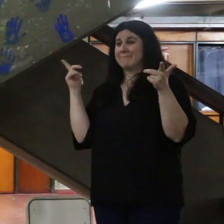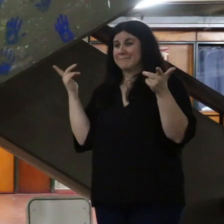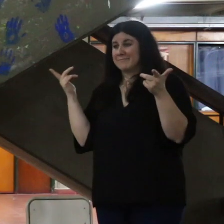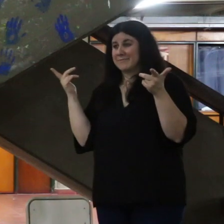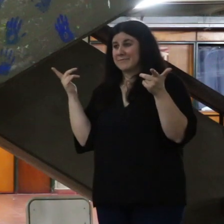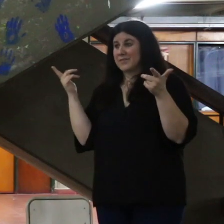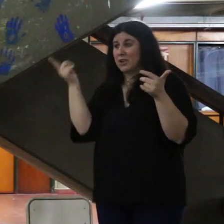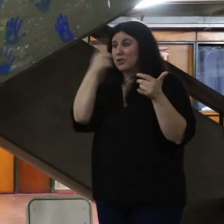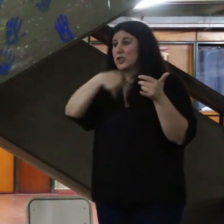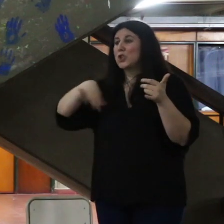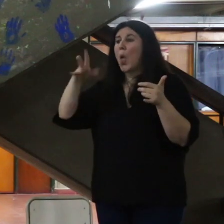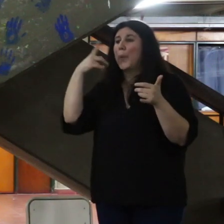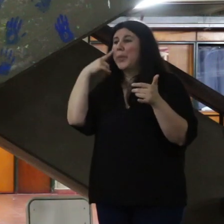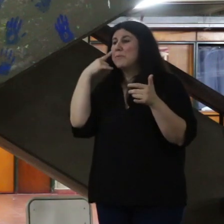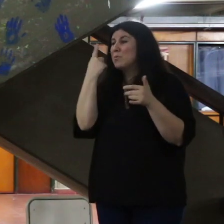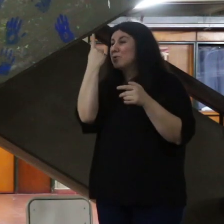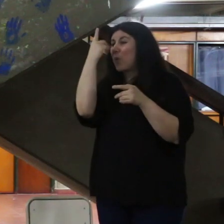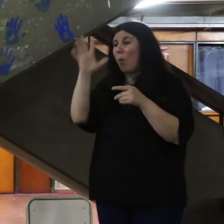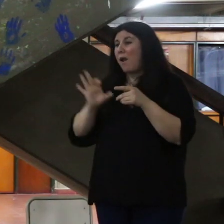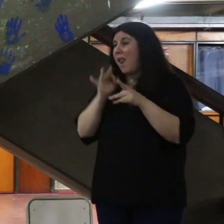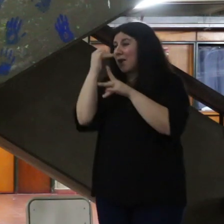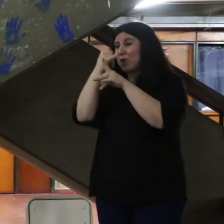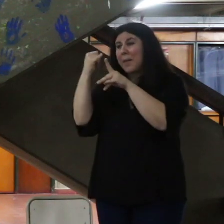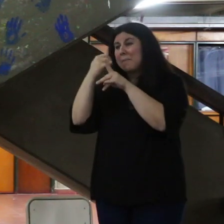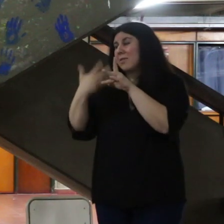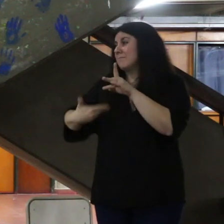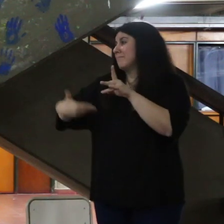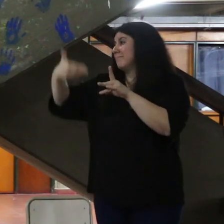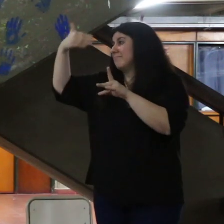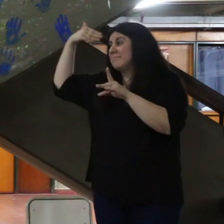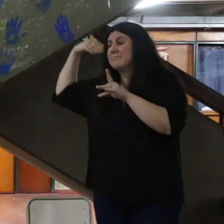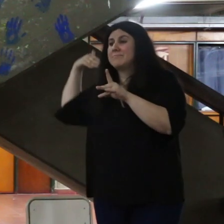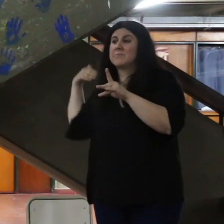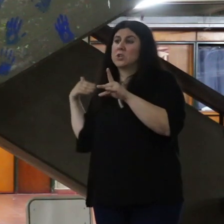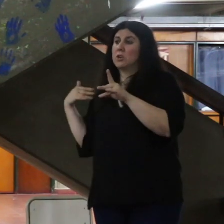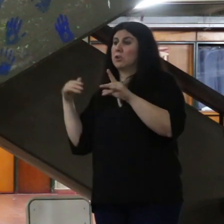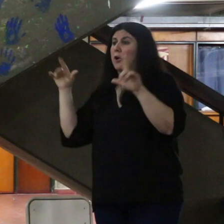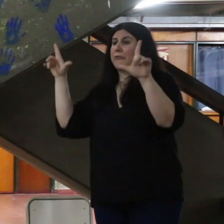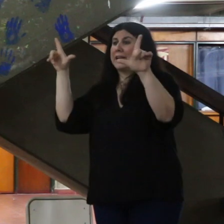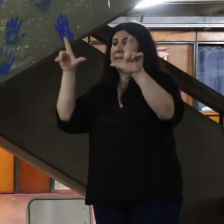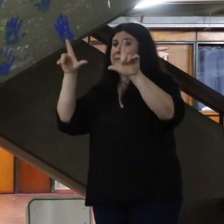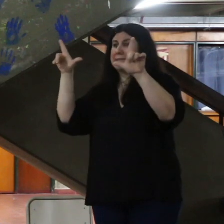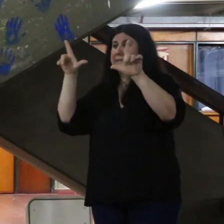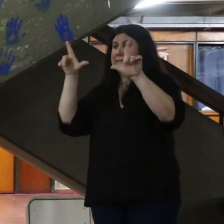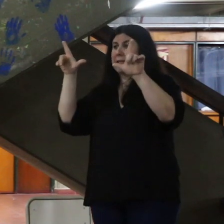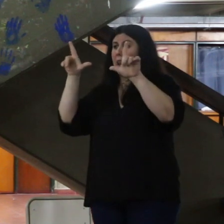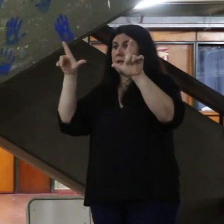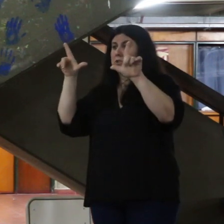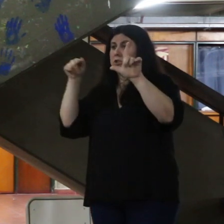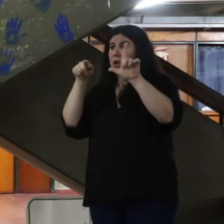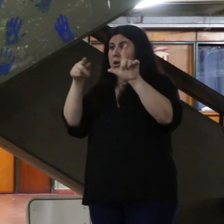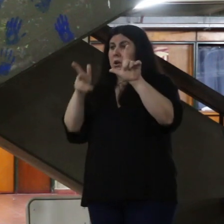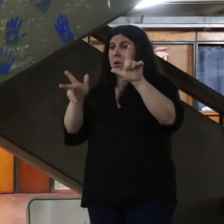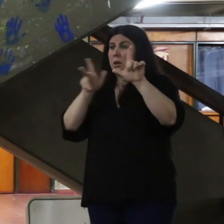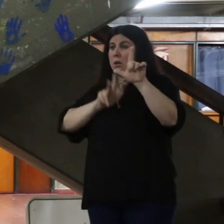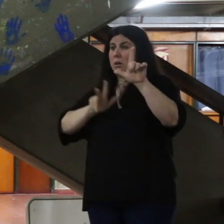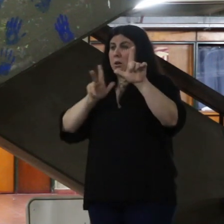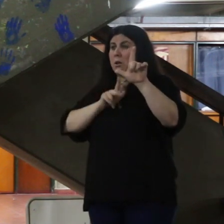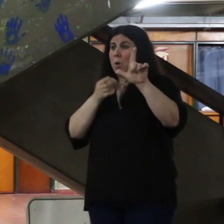Vivimos un año y medio donde la televisión era el abaco que contaba muertos todo el